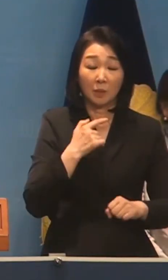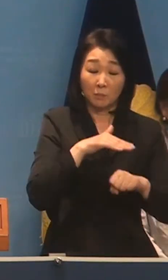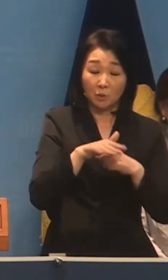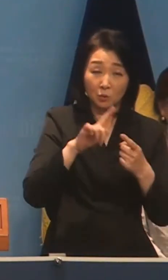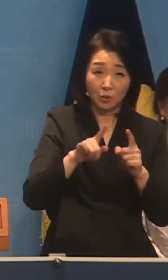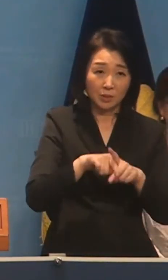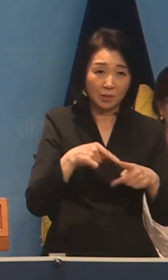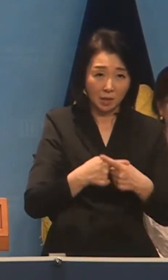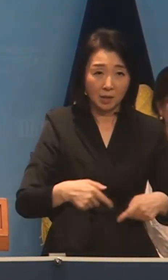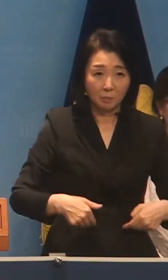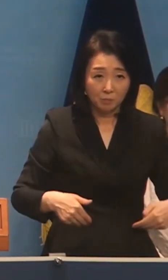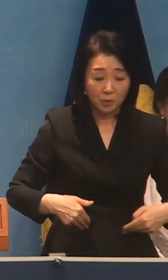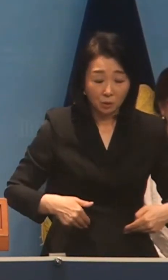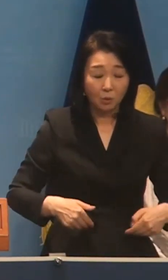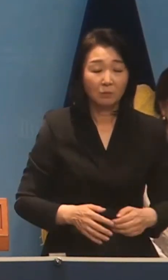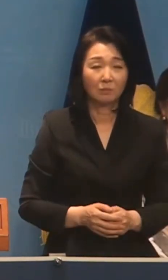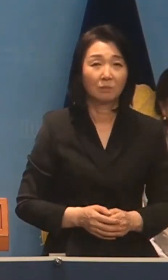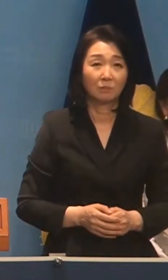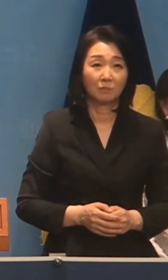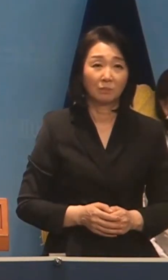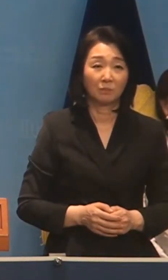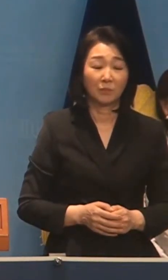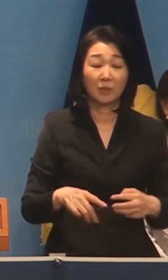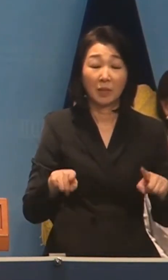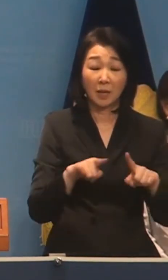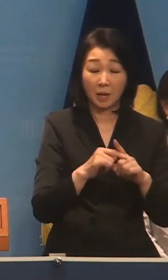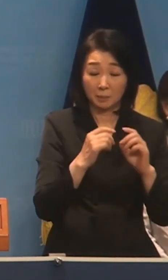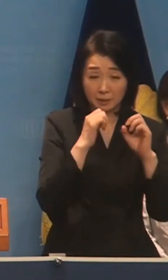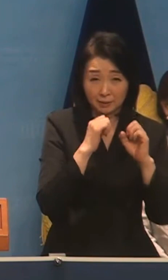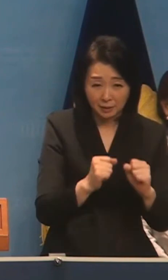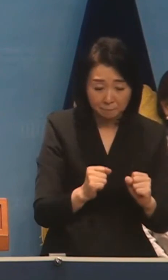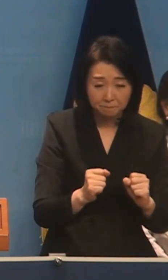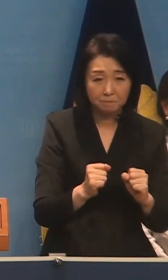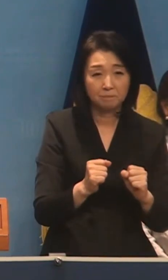민주주의를 이해하고 공존의 지혜를 깨우친 시민을 길러내는 길은